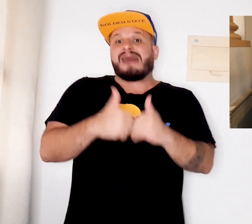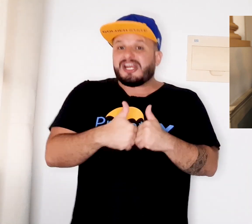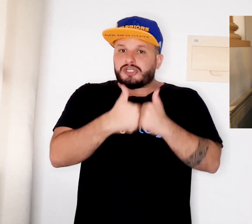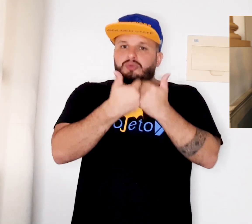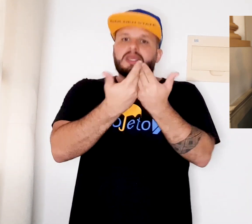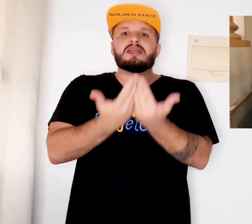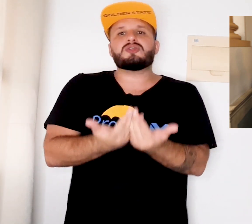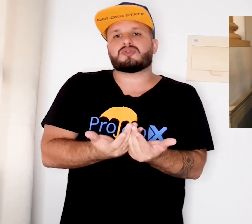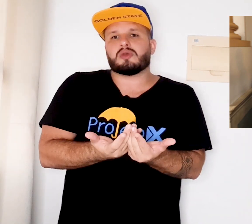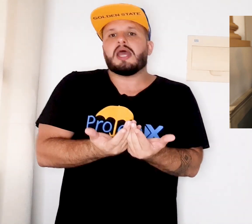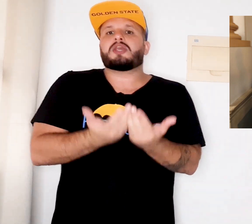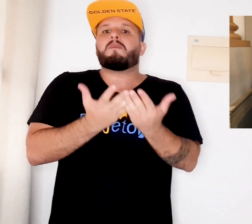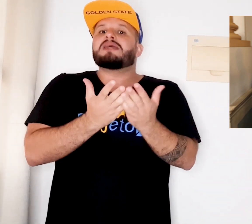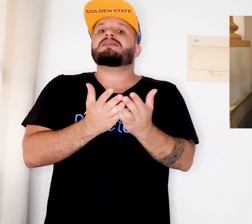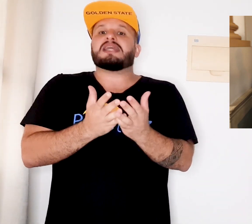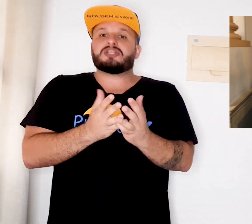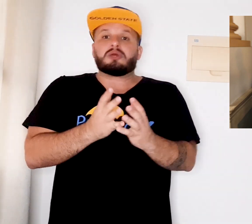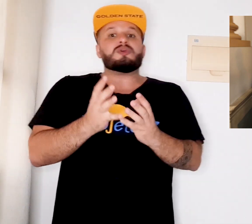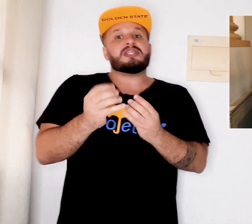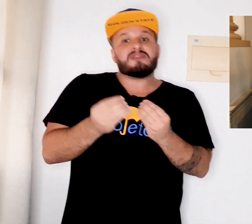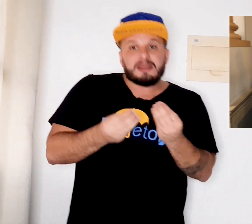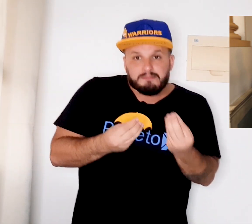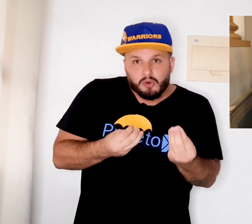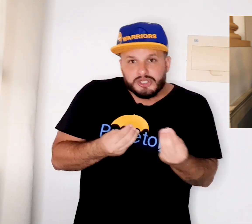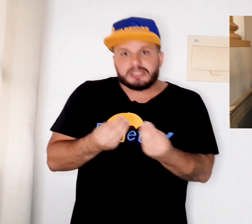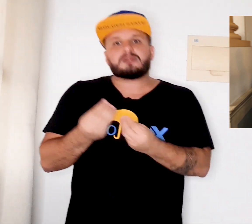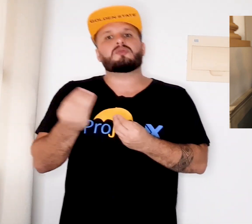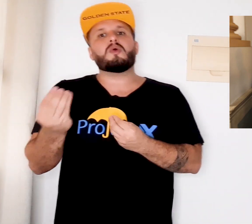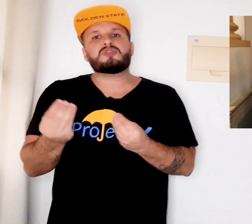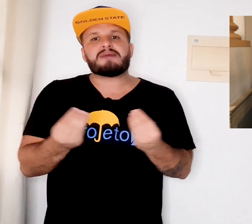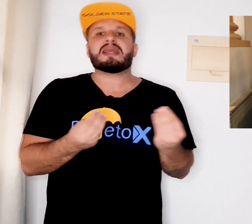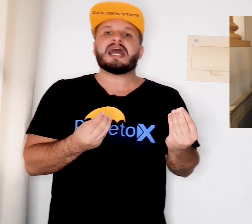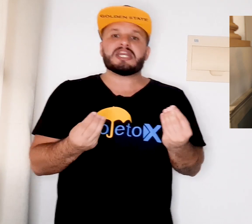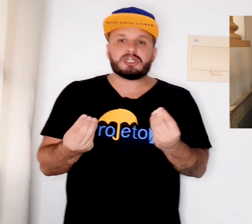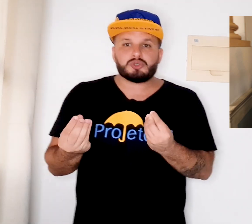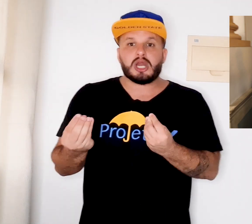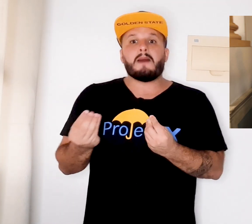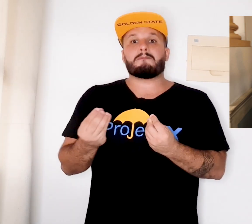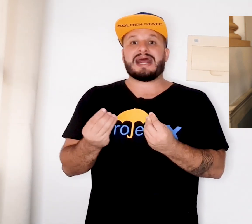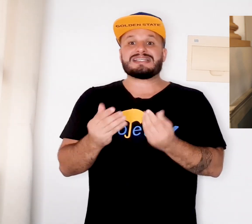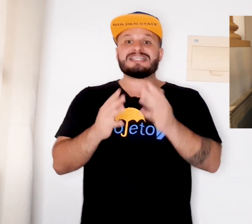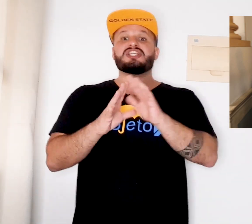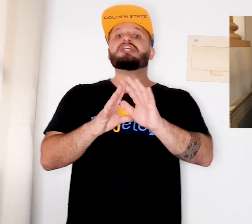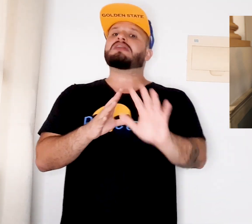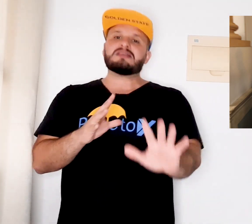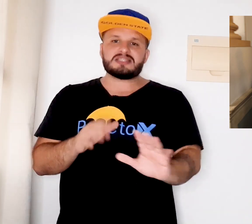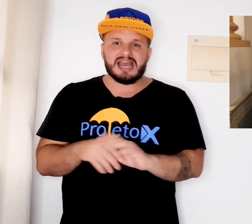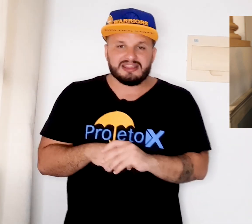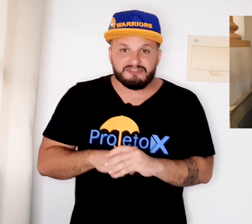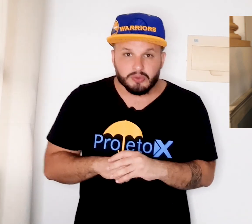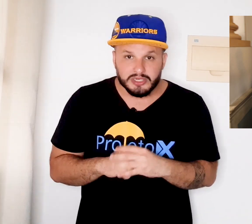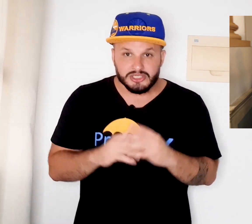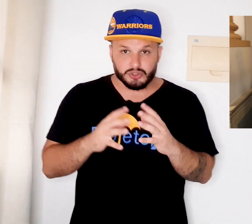mais do que isso, que o presidente, inclusive, depois tentou usar mecanismos para se distanciar da figura de